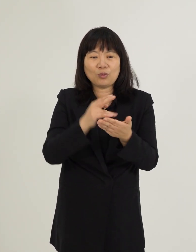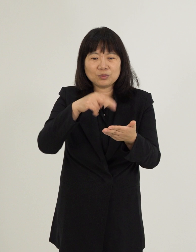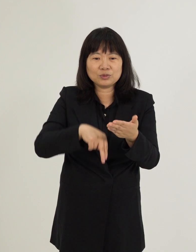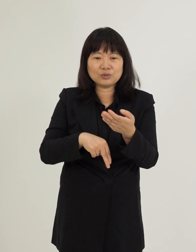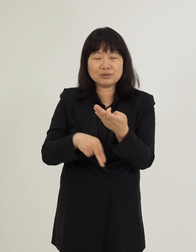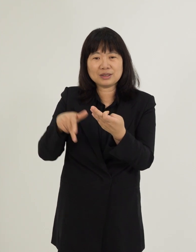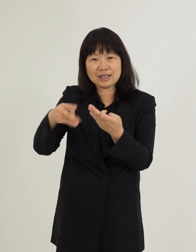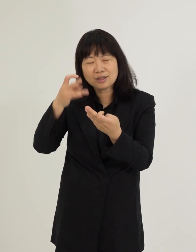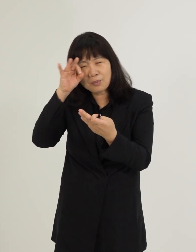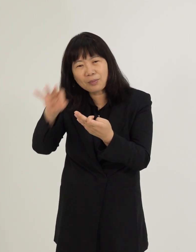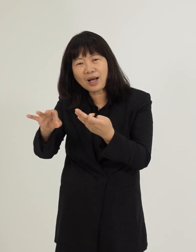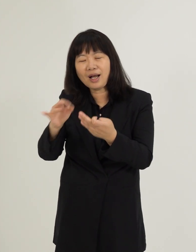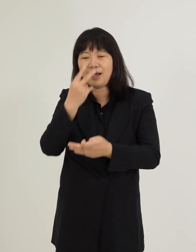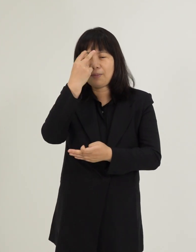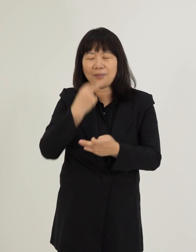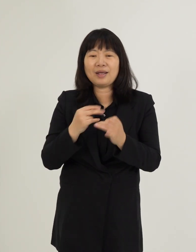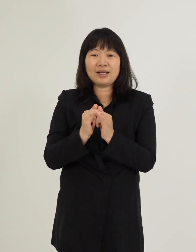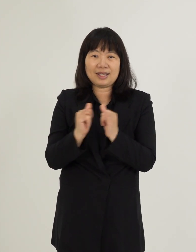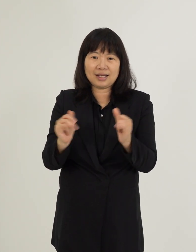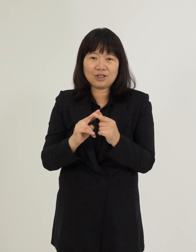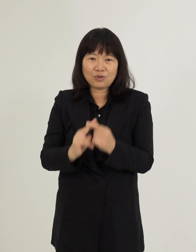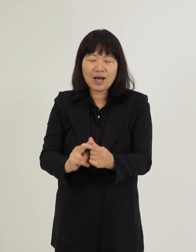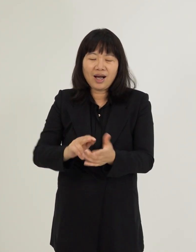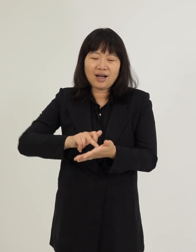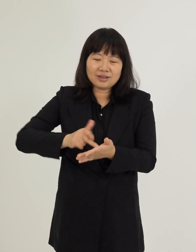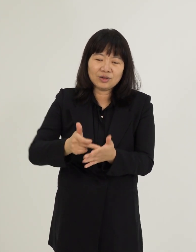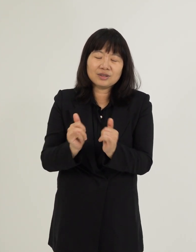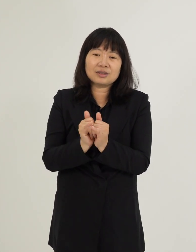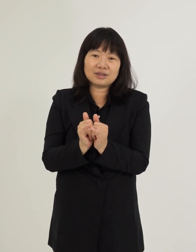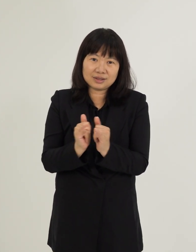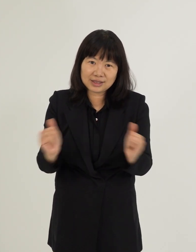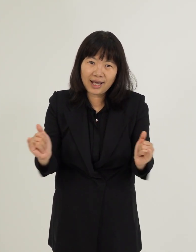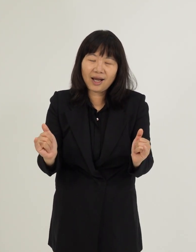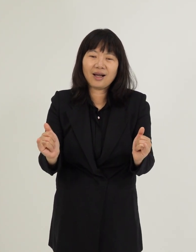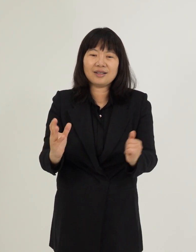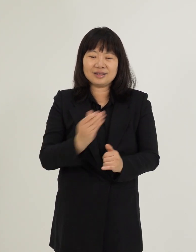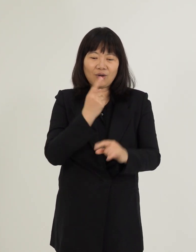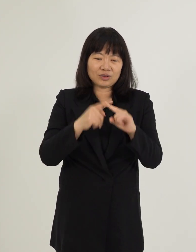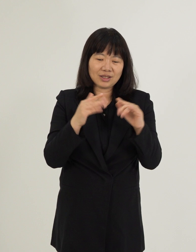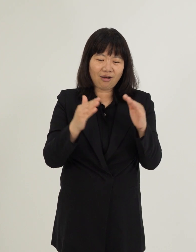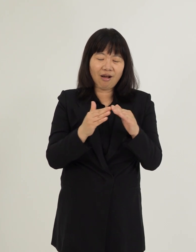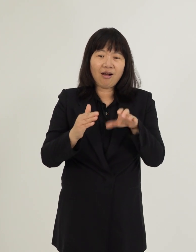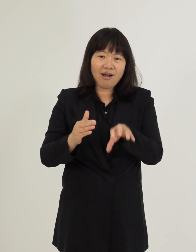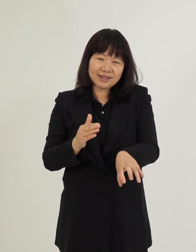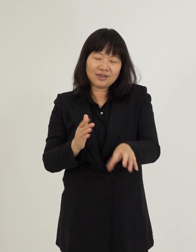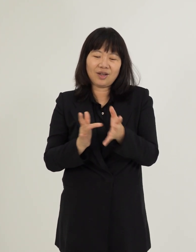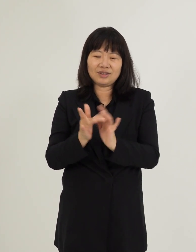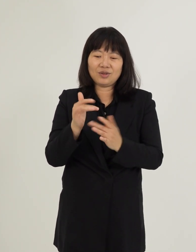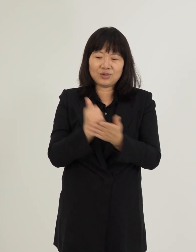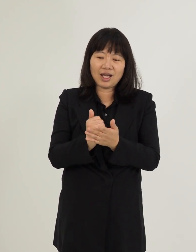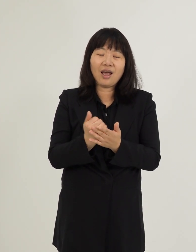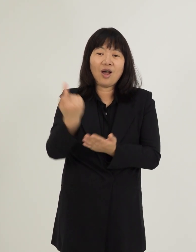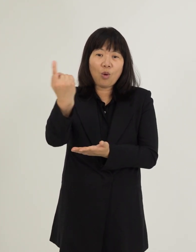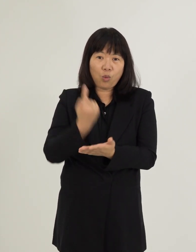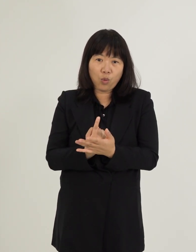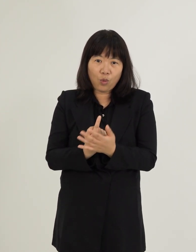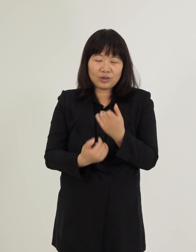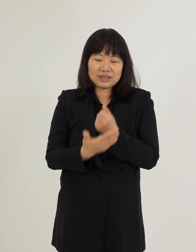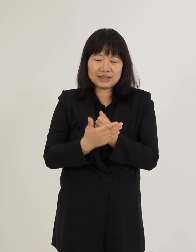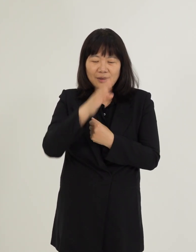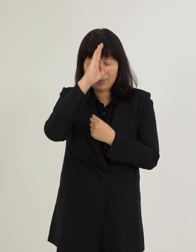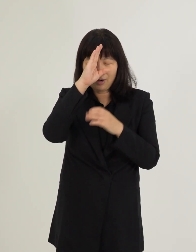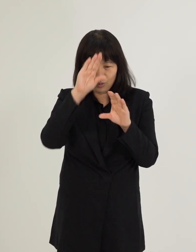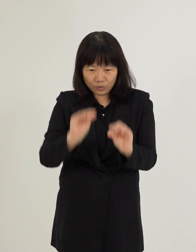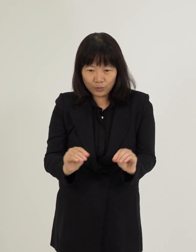14절을 보세요. 맹인과 전원자들이 성전에서 예수께 나옴에